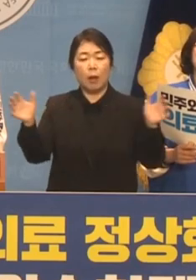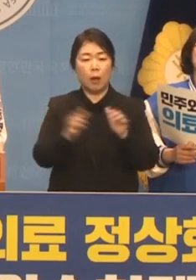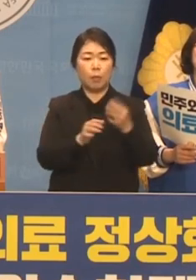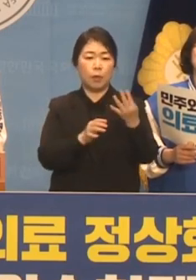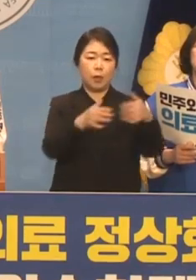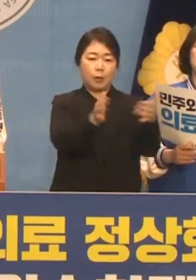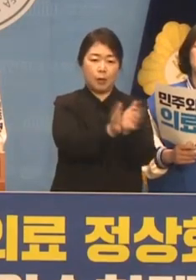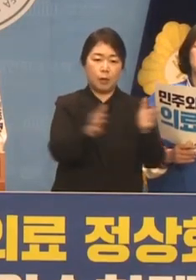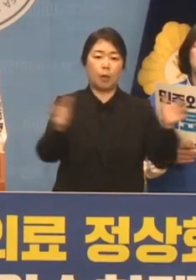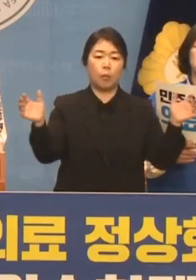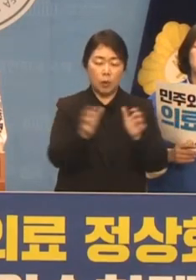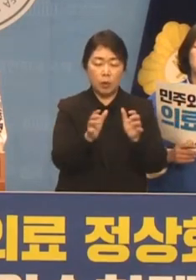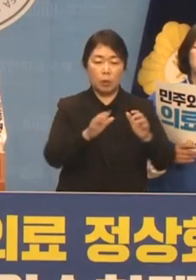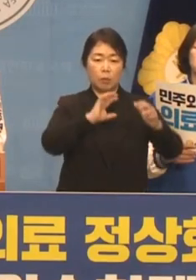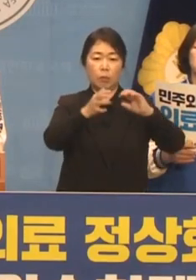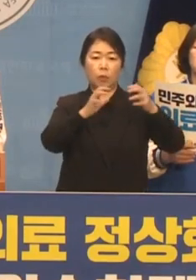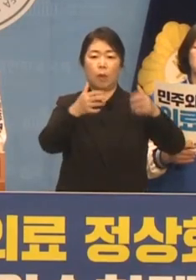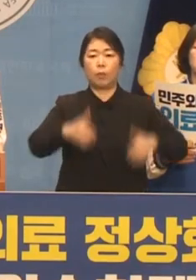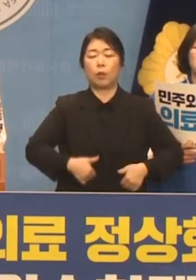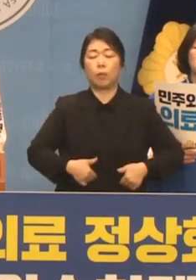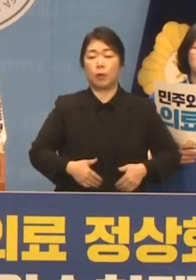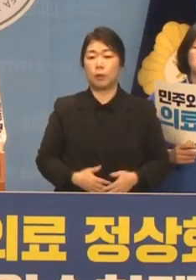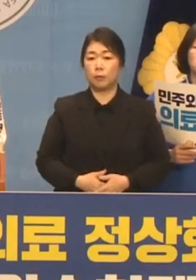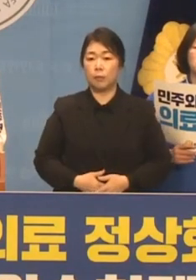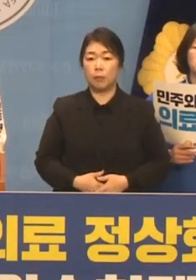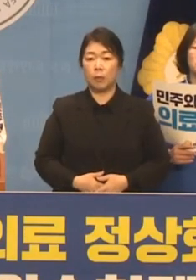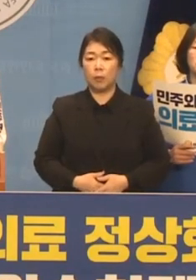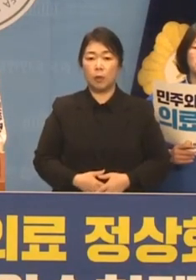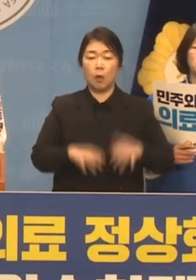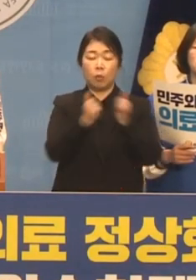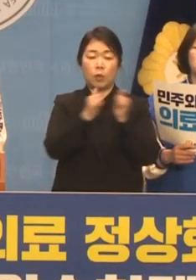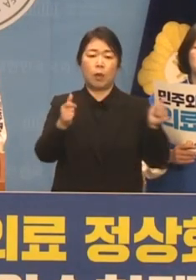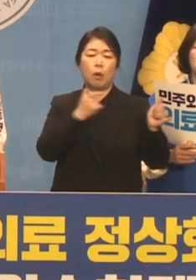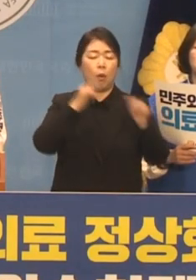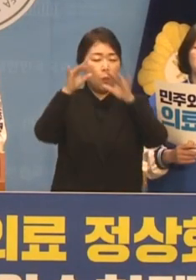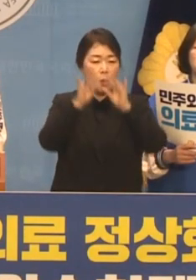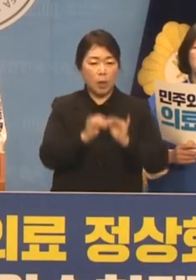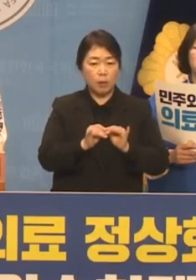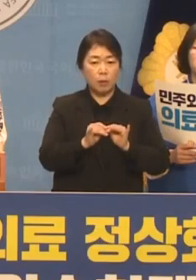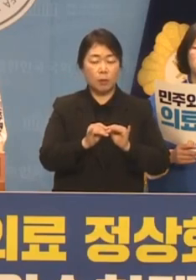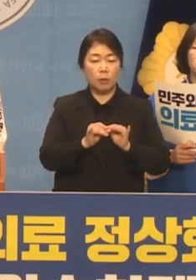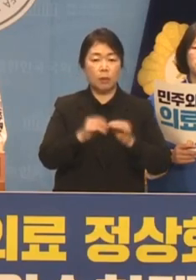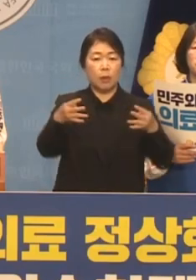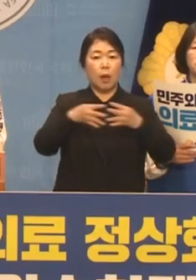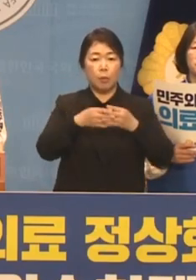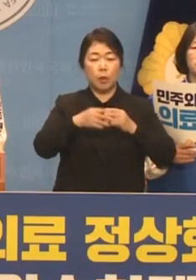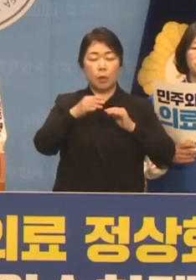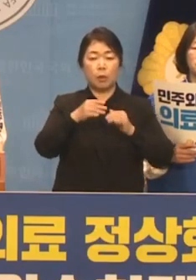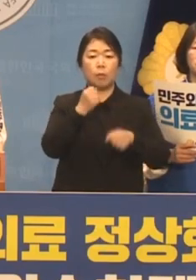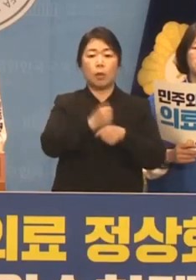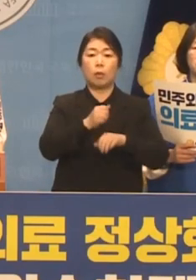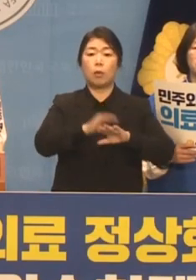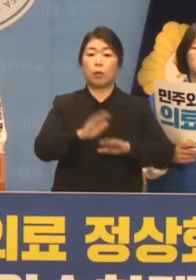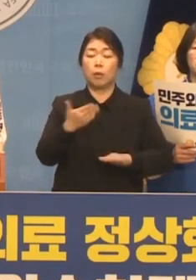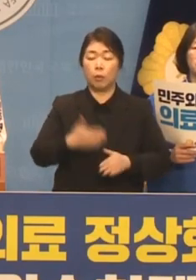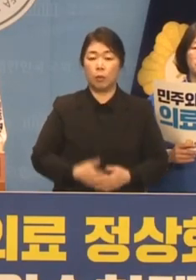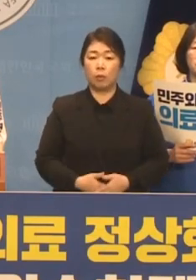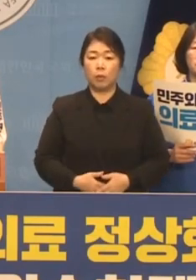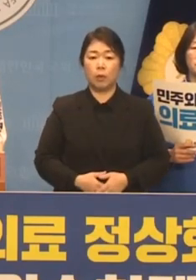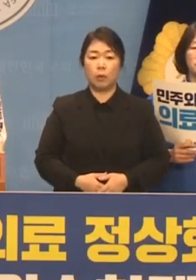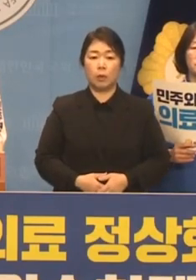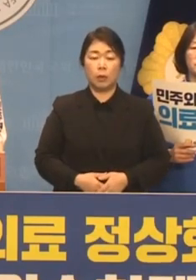국의 높이에서 하는 합의를 도출하고 어 이제 지역 필수 공공의료를